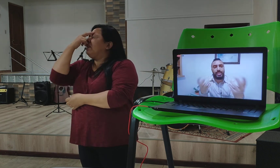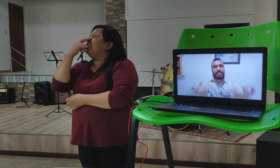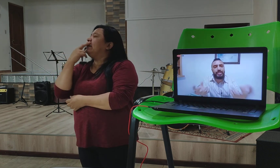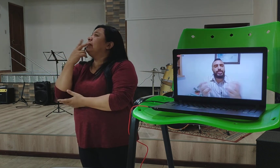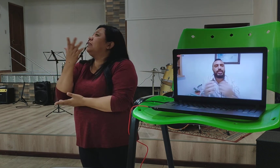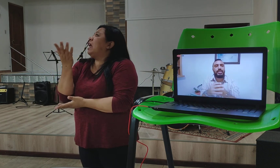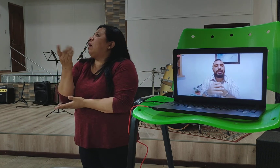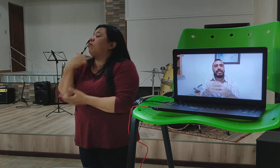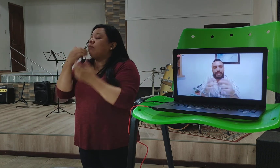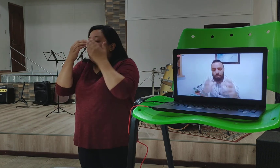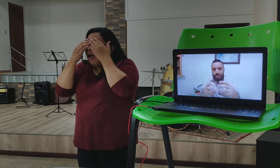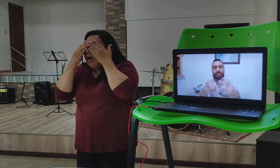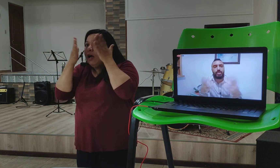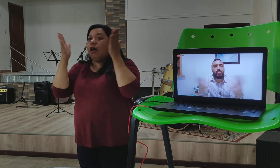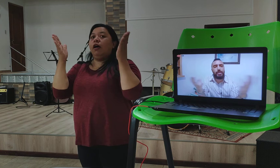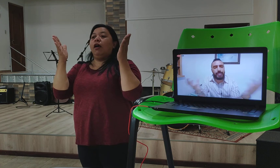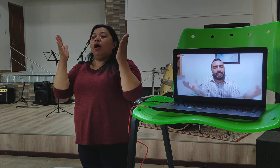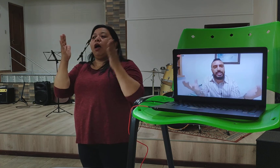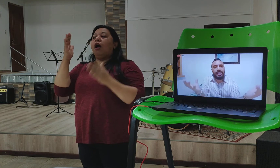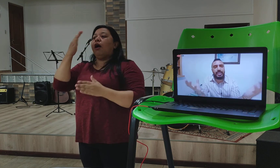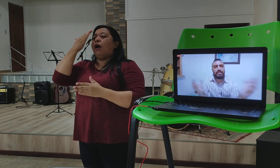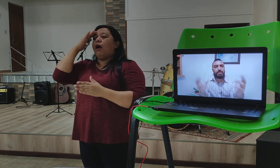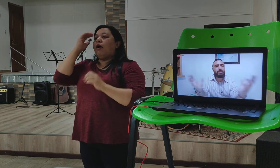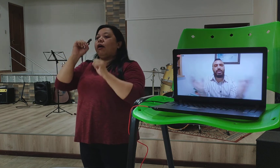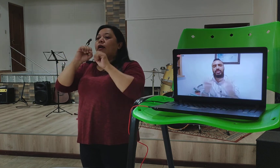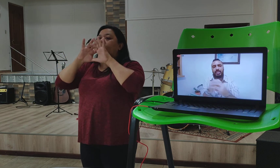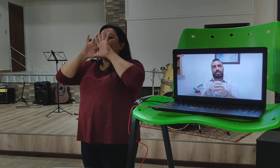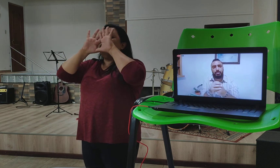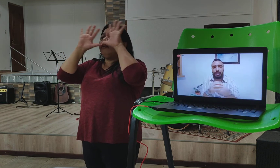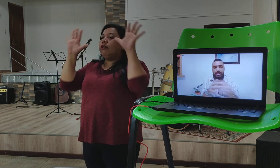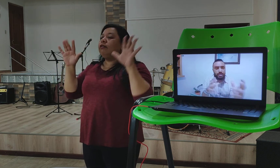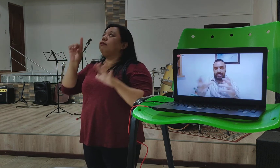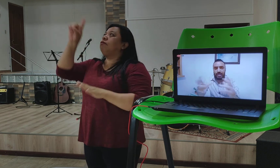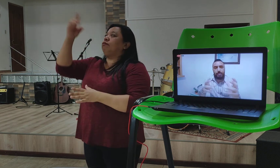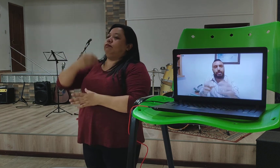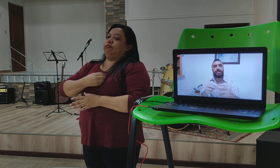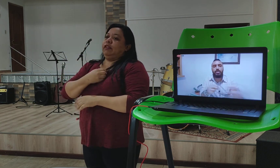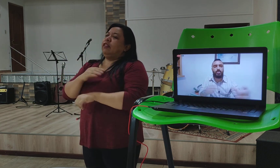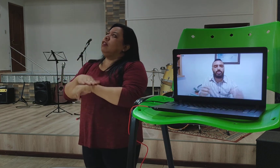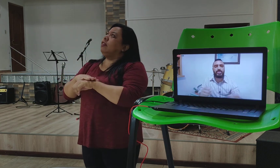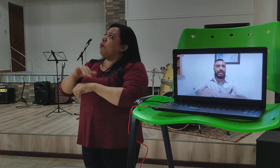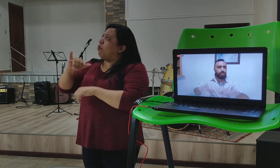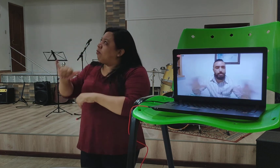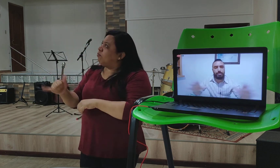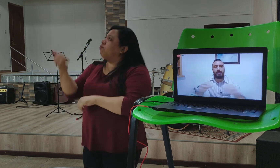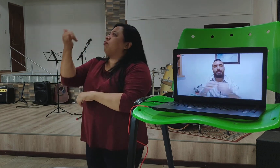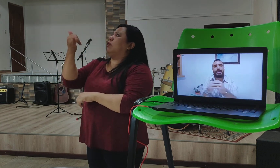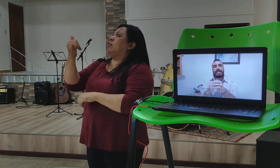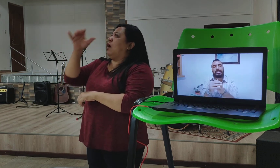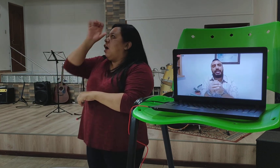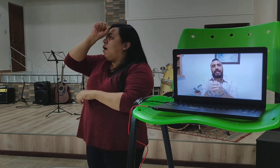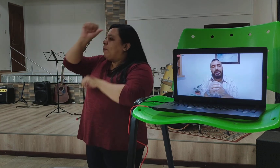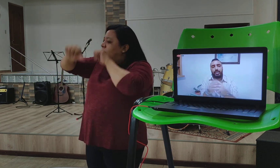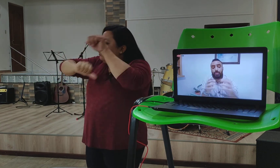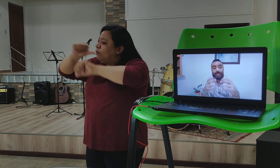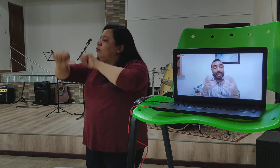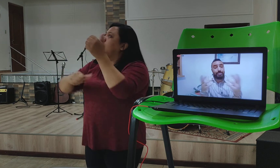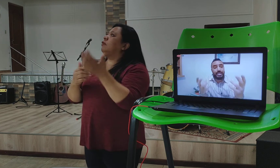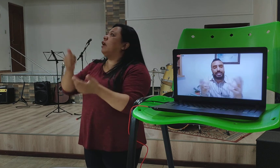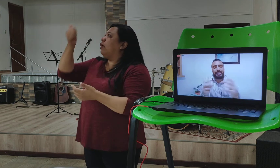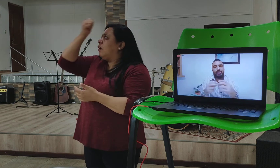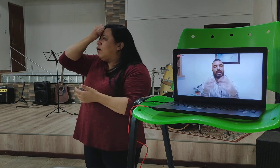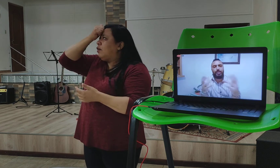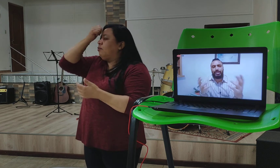coisa que eu não entendi? Será que tem alguma coisa que eu não aprendi ainda? Me mostra, Deus, porque se tiver tempo ainda eu conserto e o problema passa. Deus, eu